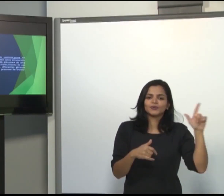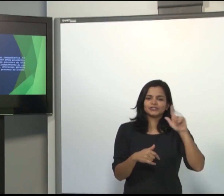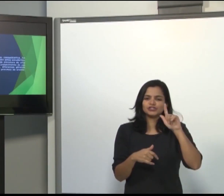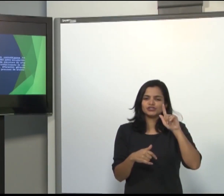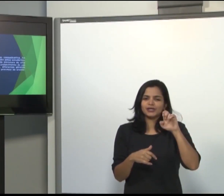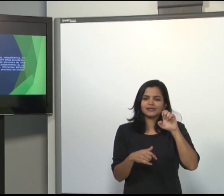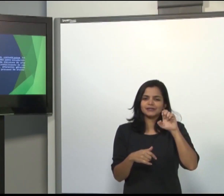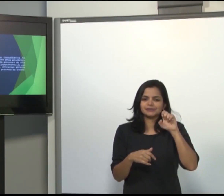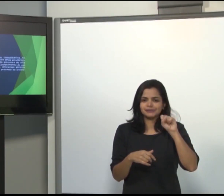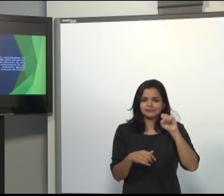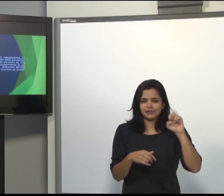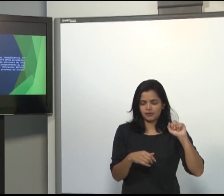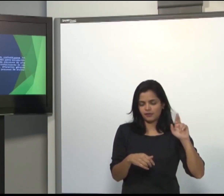comunicativa.